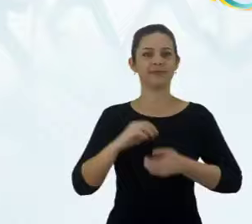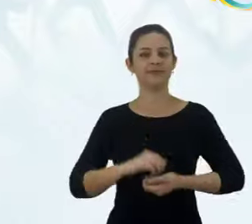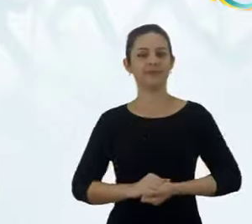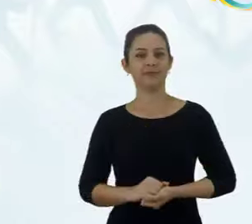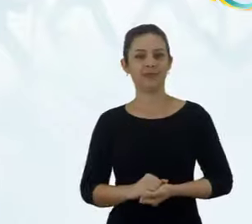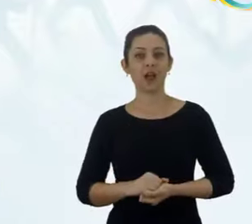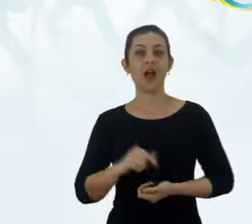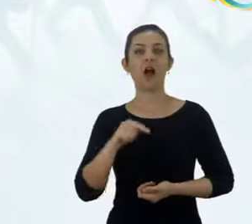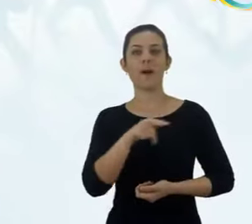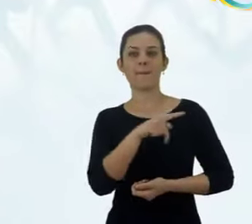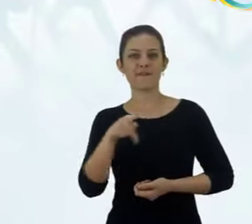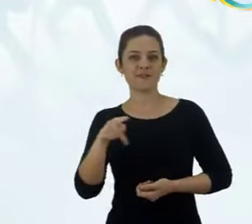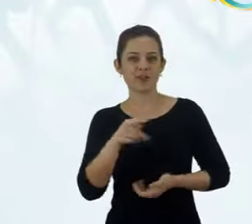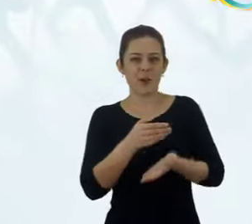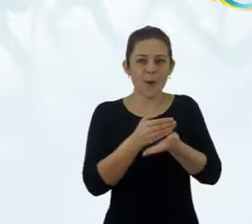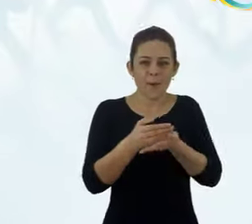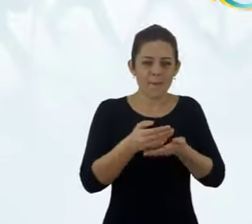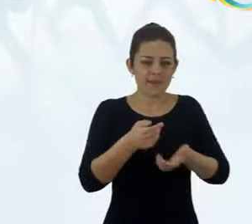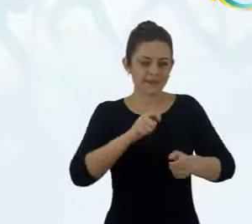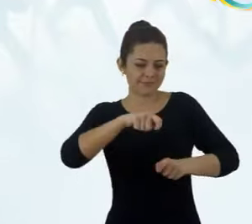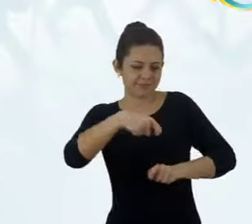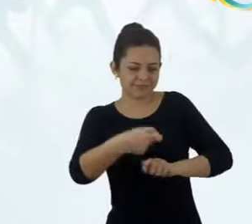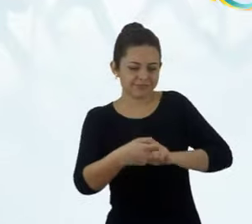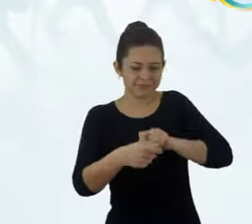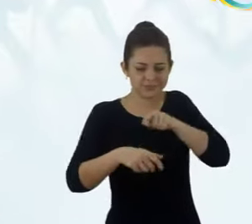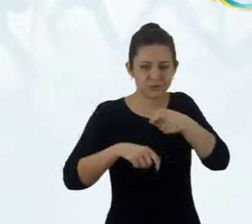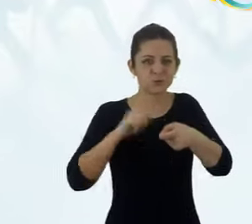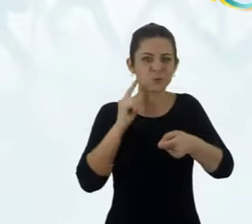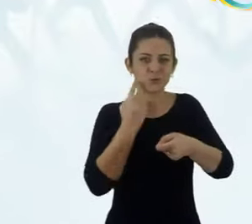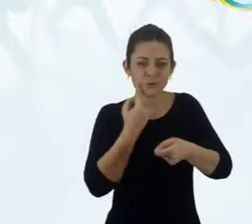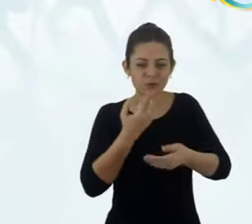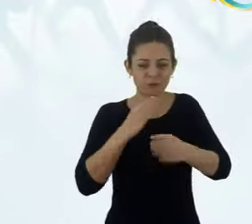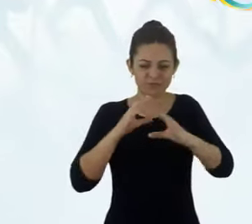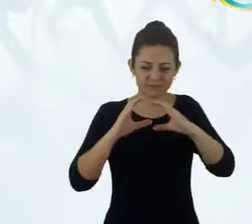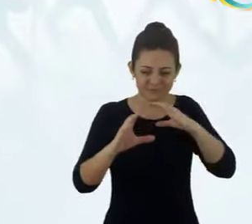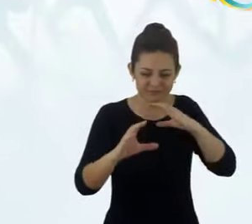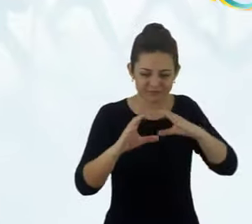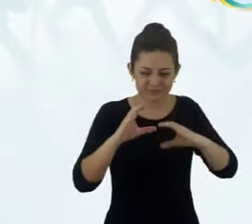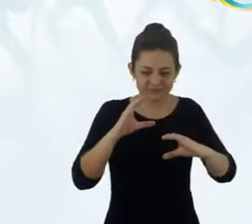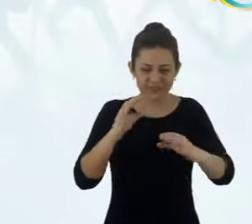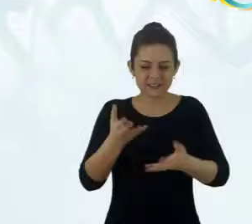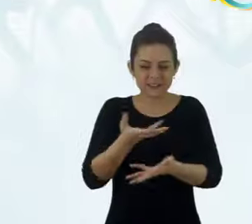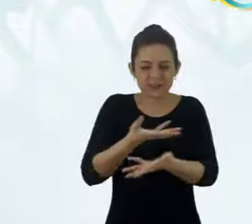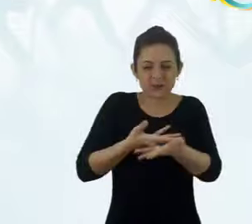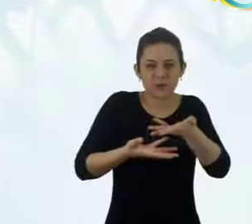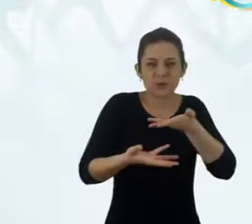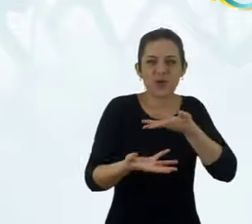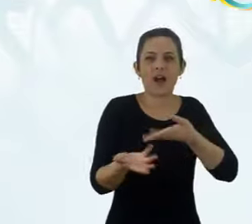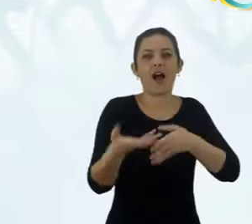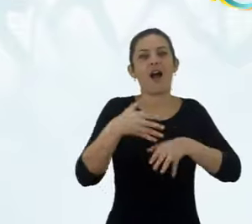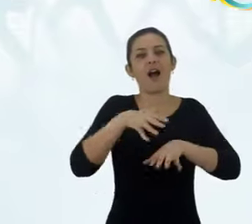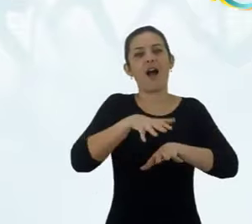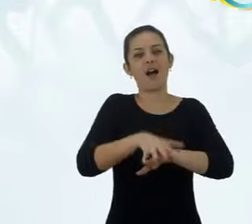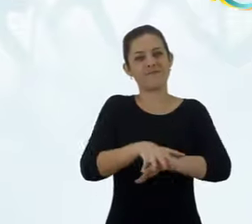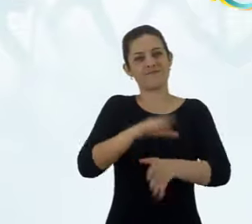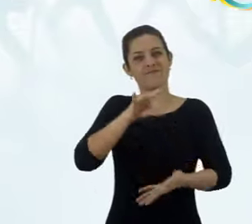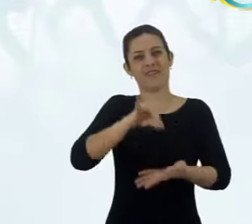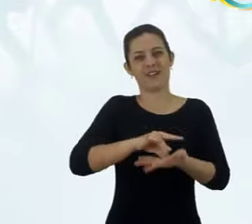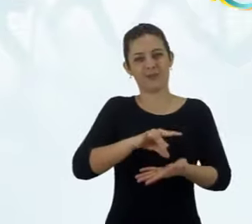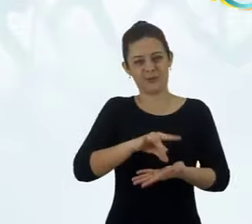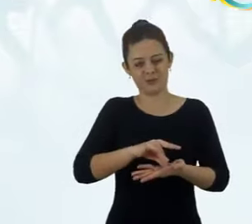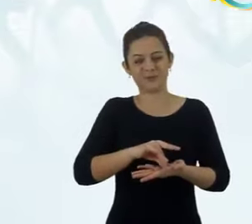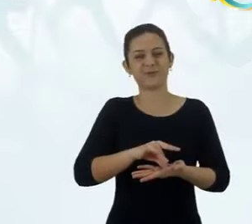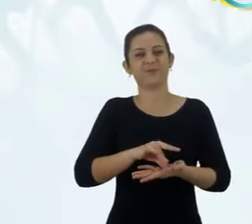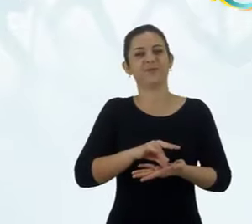o próprio aluno. E quando o professor começa a ter essa troca com o aluno surdo, a interação e a inclusão realmente ali de